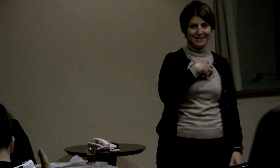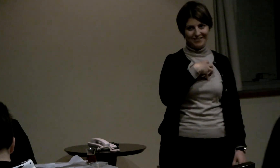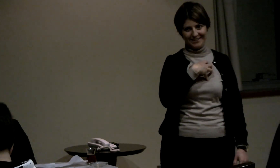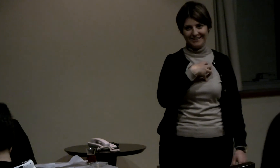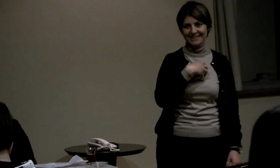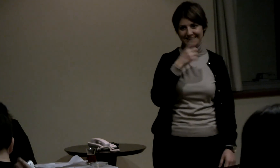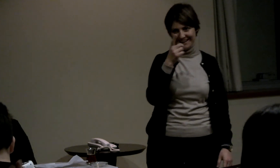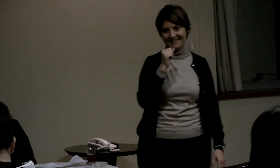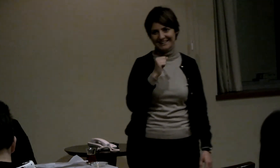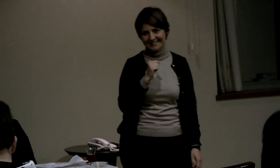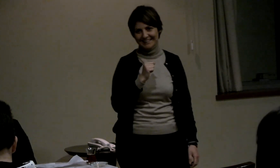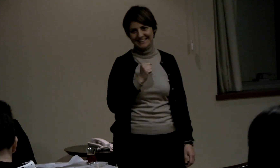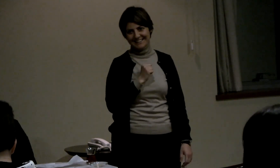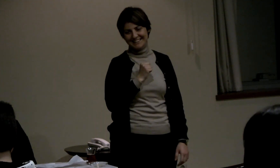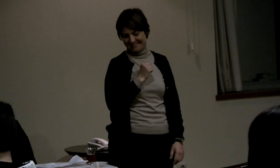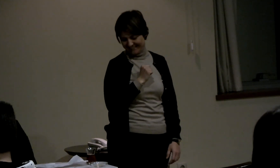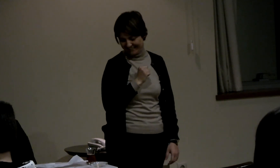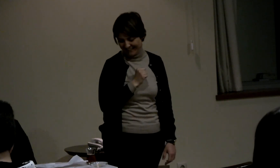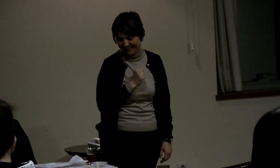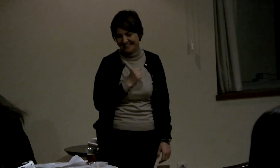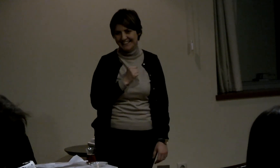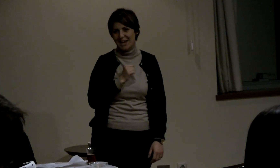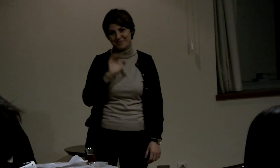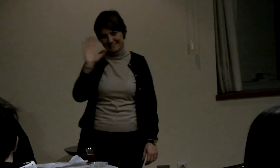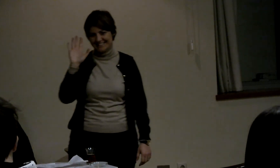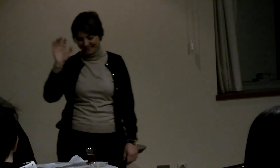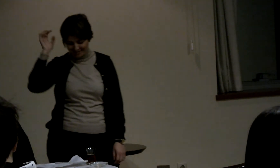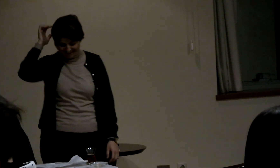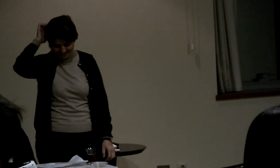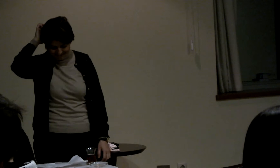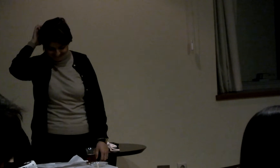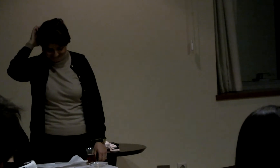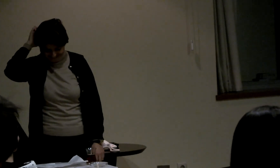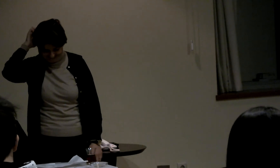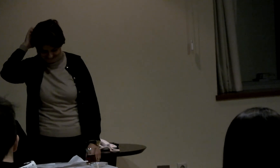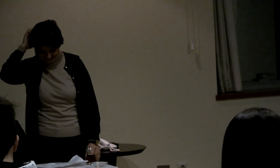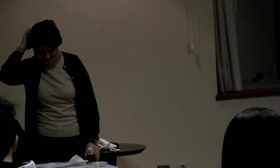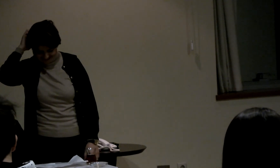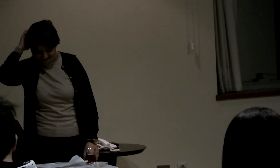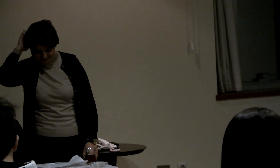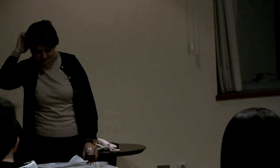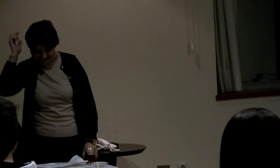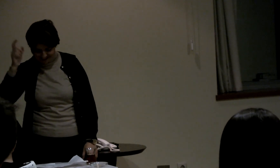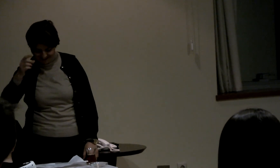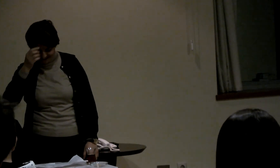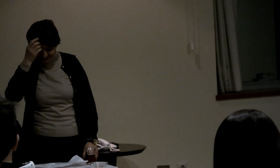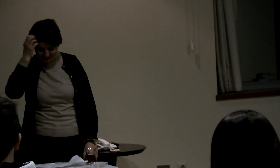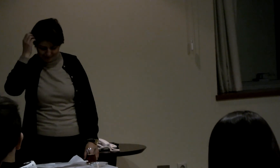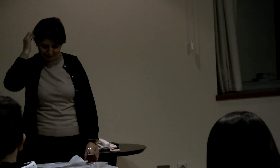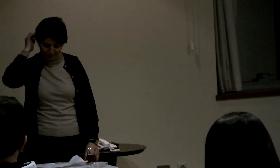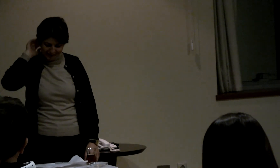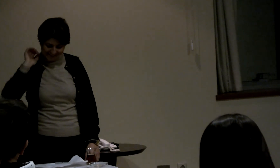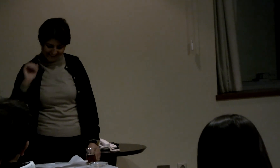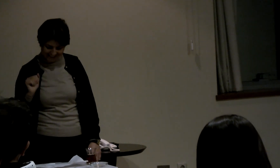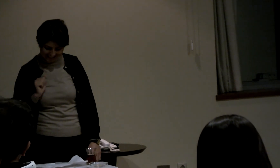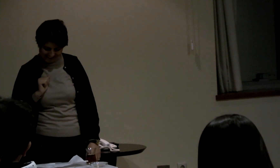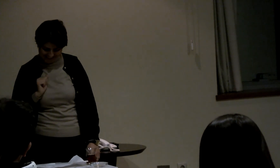Bak, hangi sabit, hangi sallıyoruz? Hepsi gitti değil mi? Siz biraz ara verdiniz ama videoları izleyin en azından.